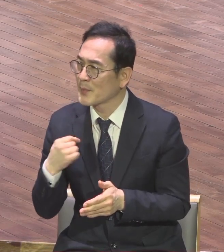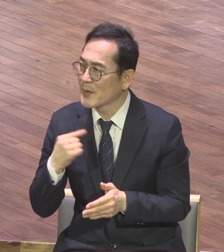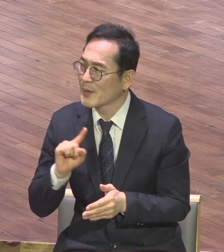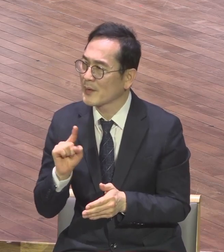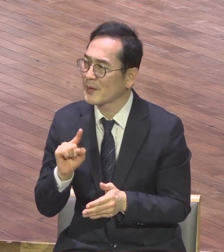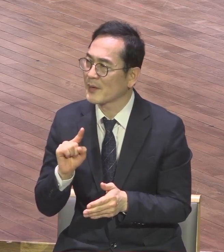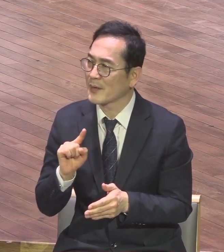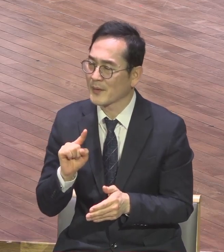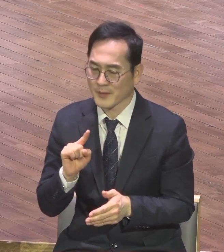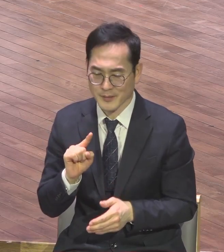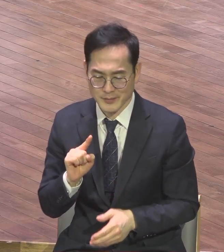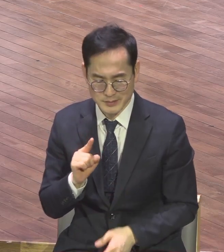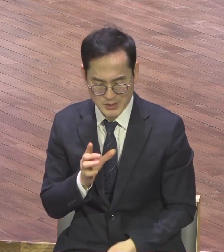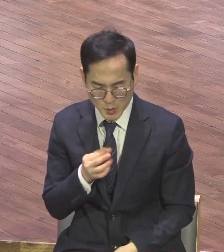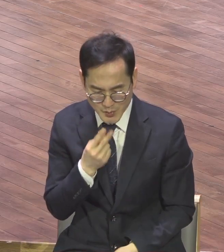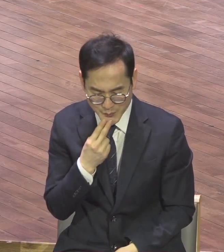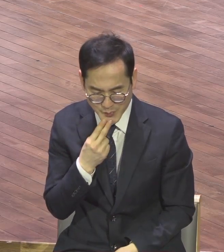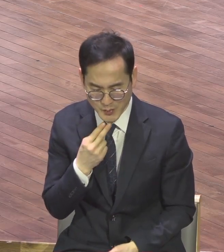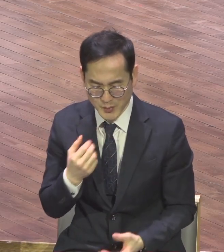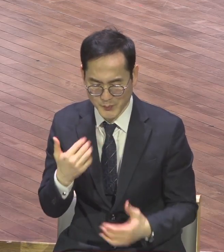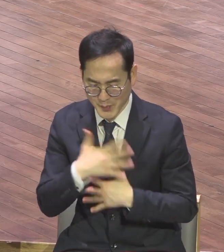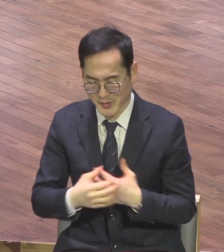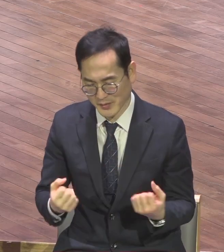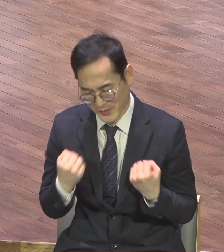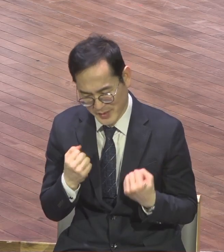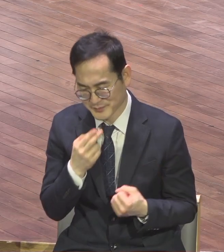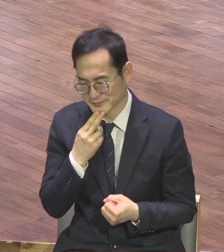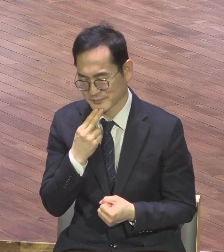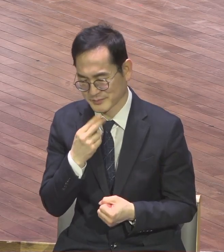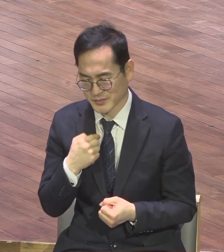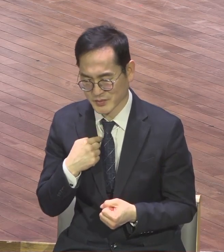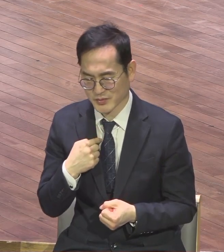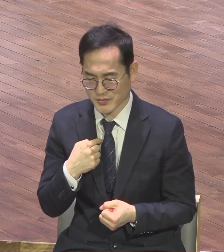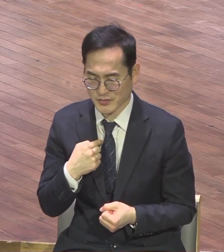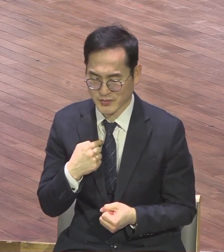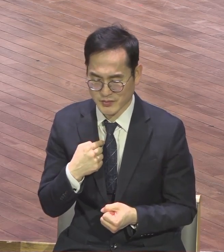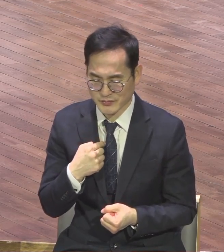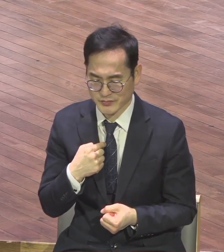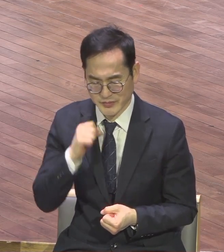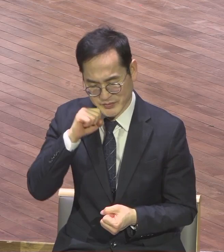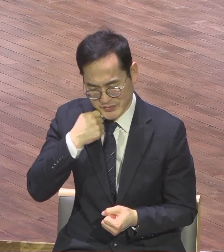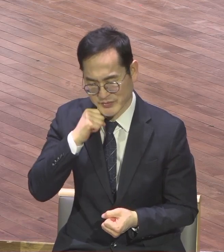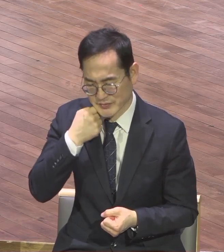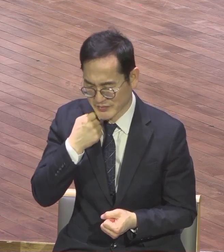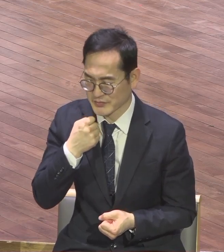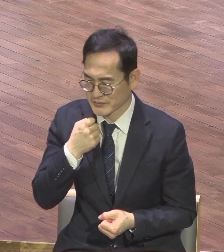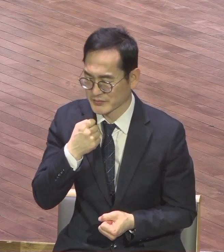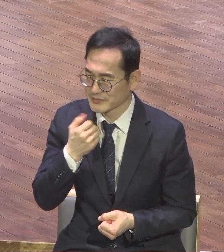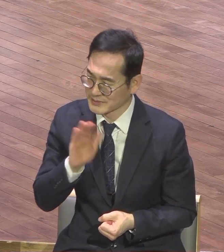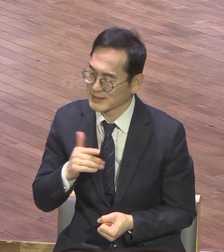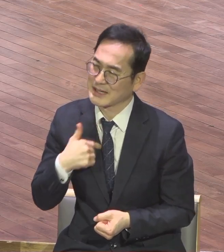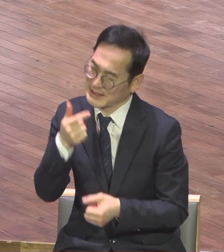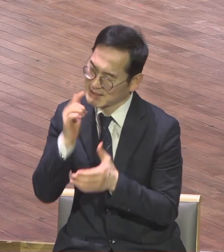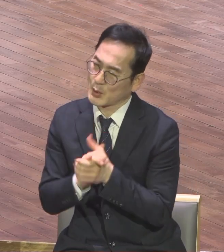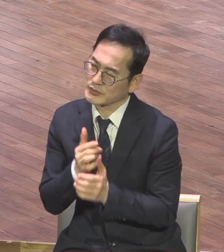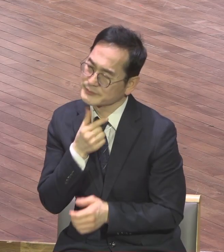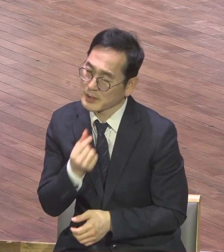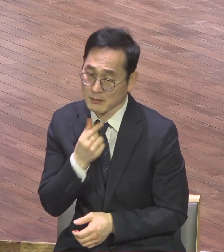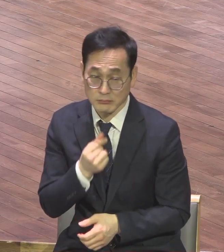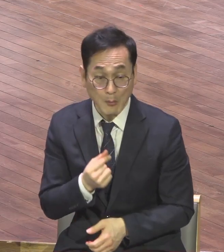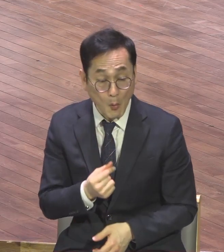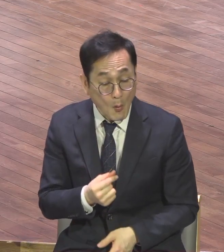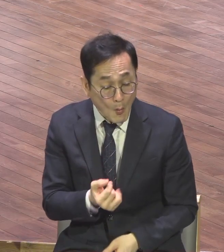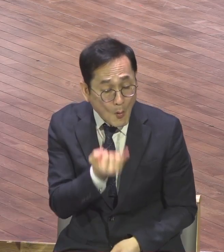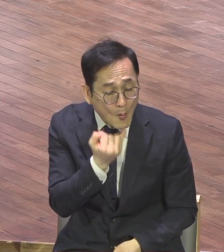주님 나는 돈도 없고 건강도 없고 형편도 안 되고 여러 가지 나 뭐 나 기도하라고 기도합니다. 하나님 더 기뻐할 수 있어요.